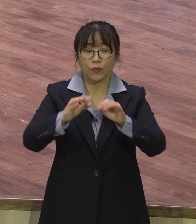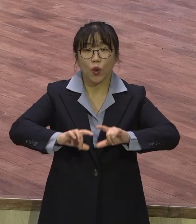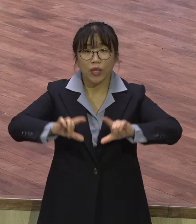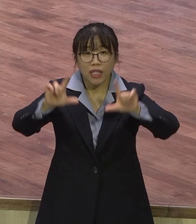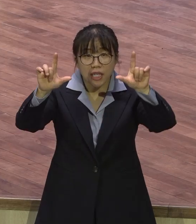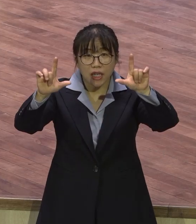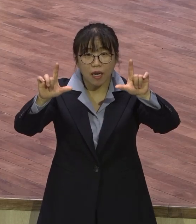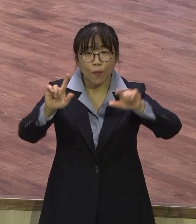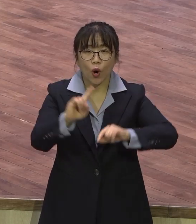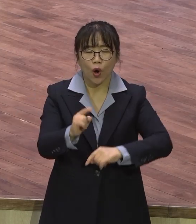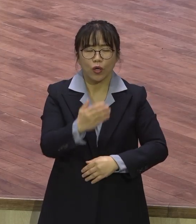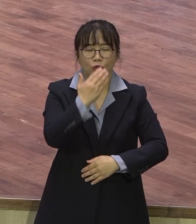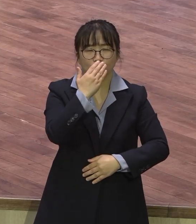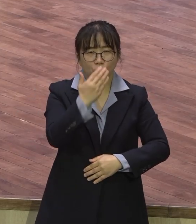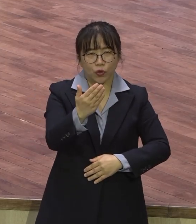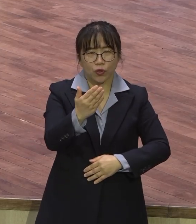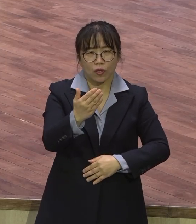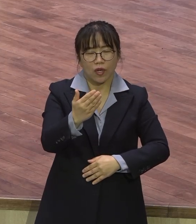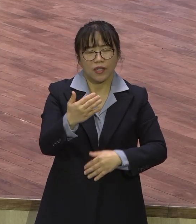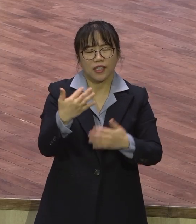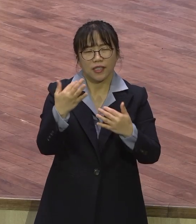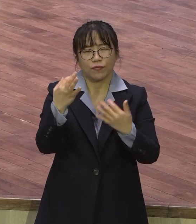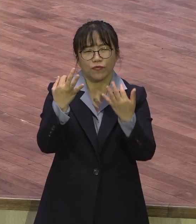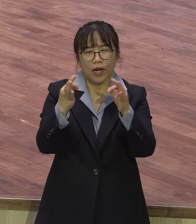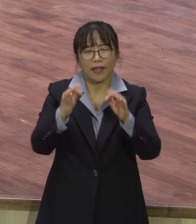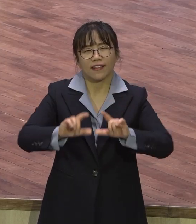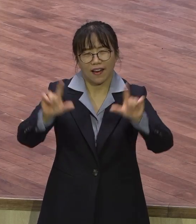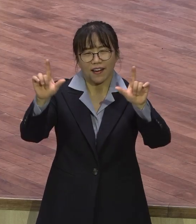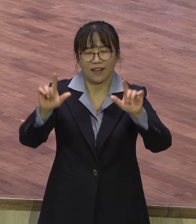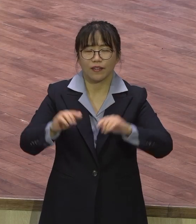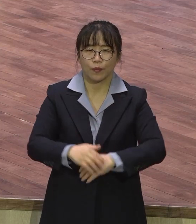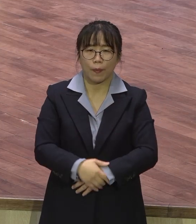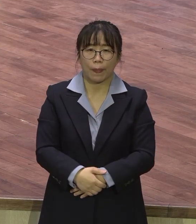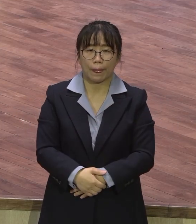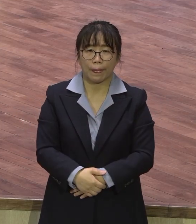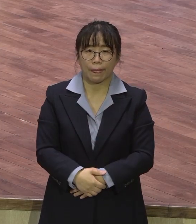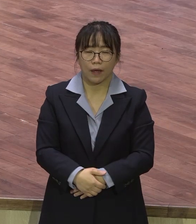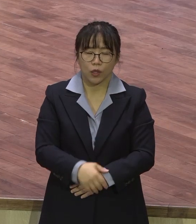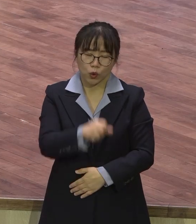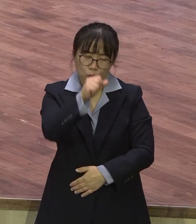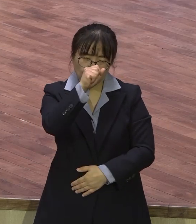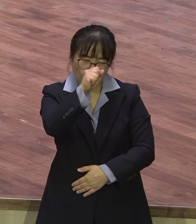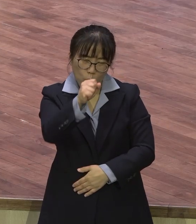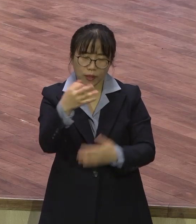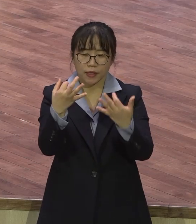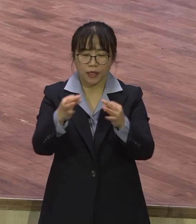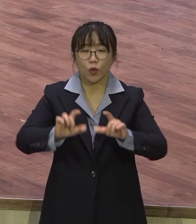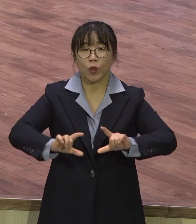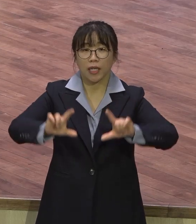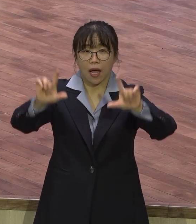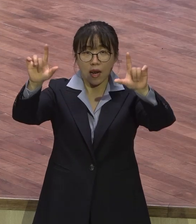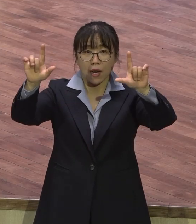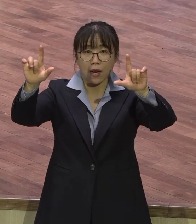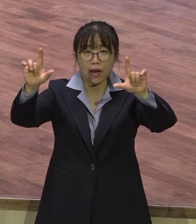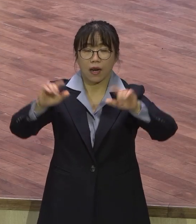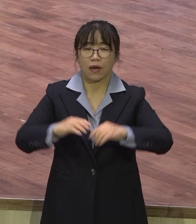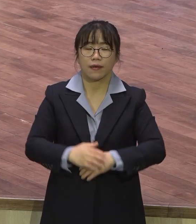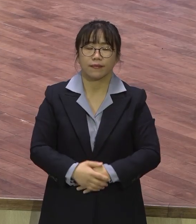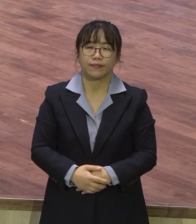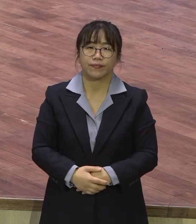굿프라이데이 그러죠 굿프라이데이가 무슨 말이냐 좋은 금요일이다 그렇게 말합니다